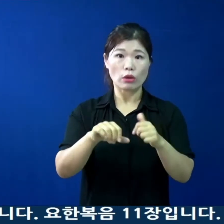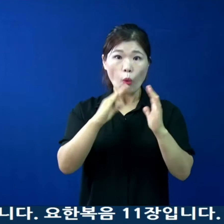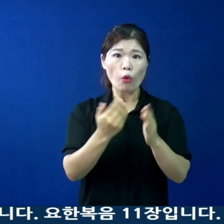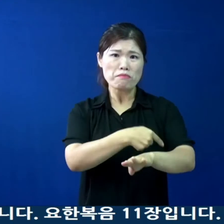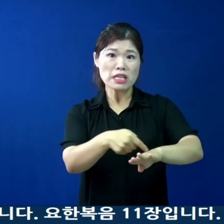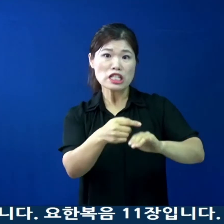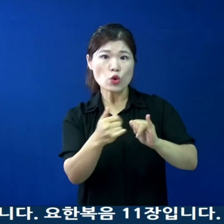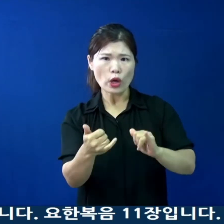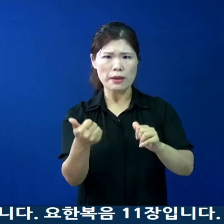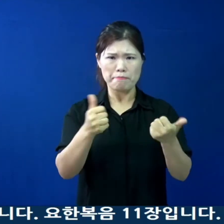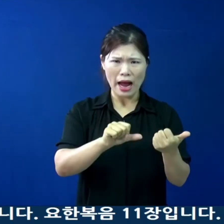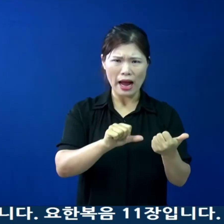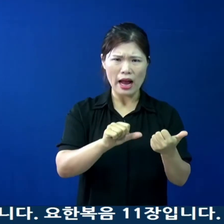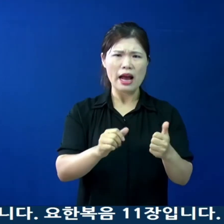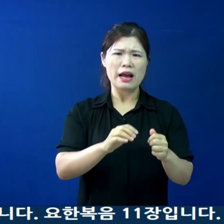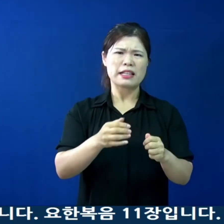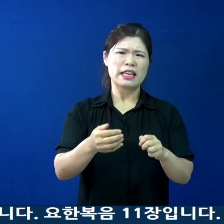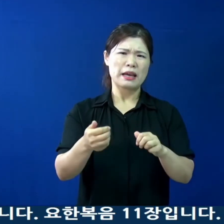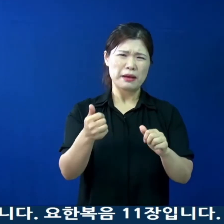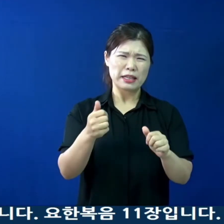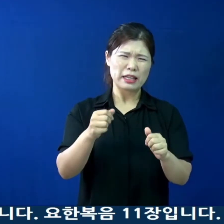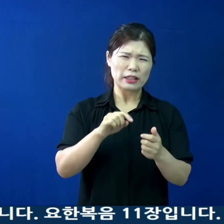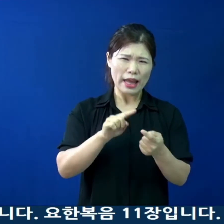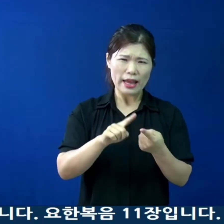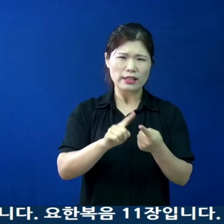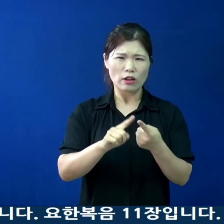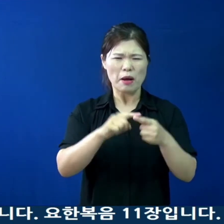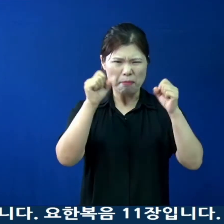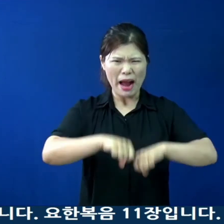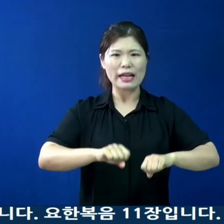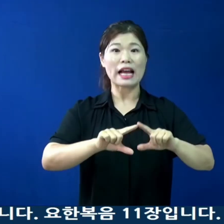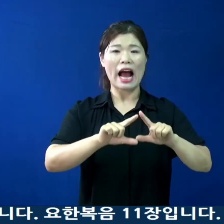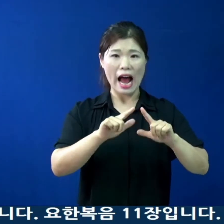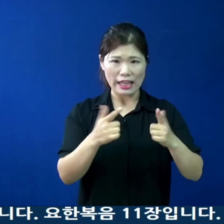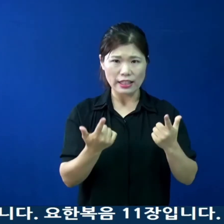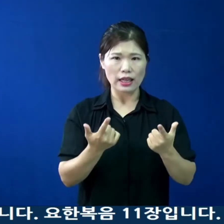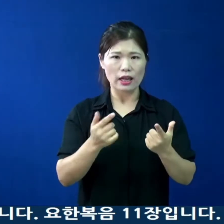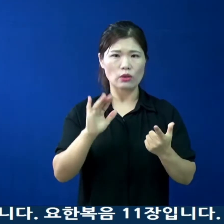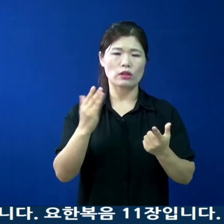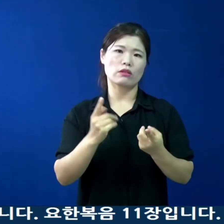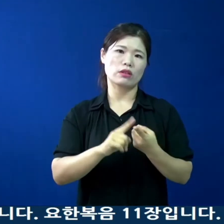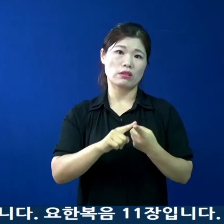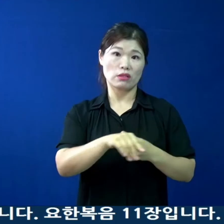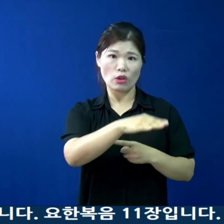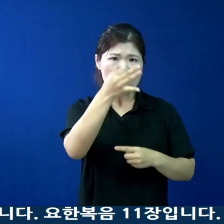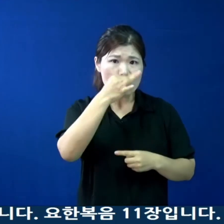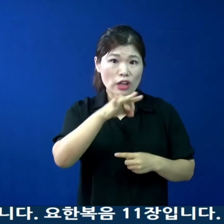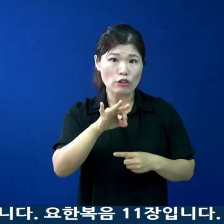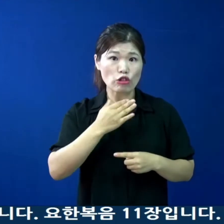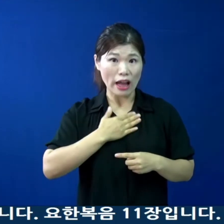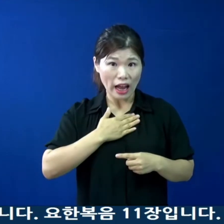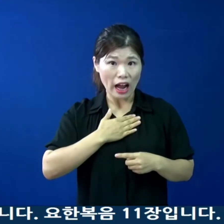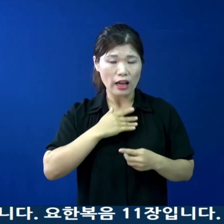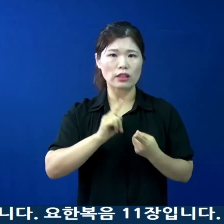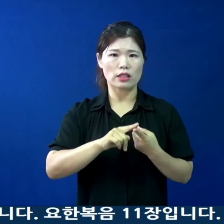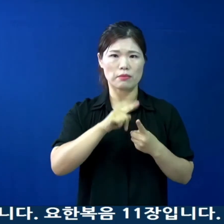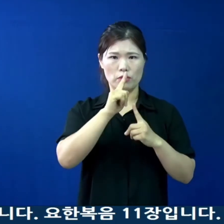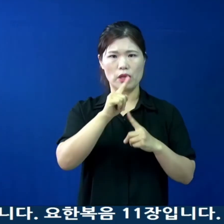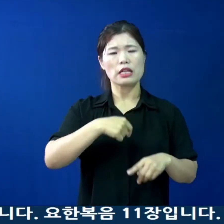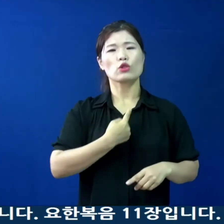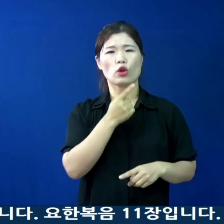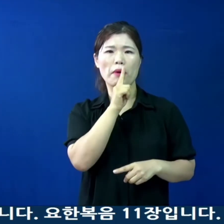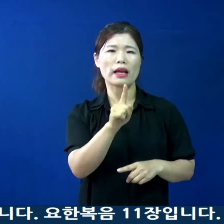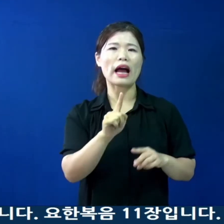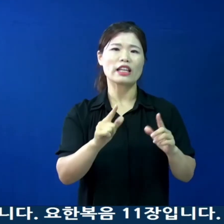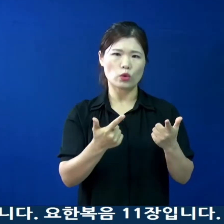민족이 망하지 않게 되는 것이 너희에게 유익한 줄을 생각하지 아니하는도다. 이 말은 스스로 함이 아니요 그